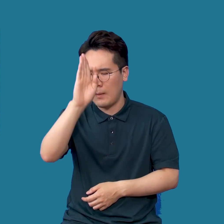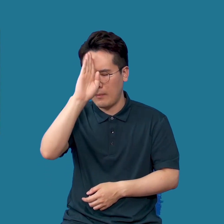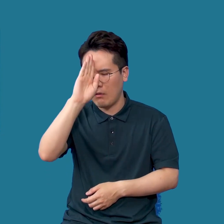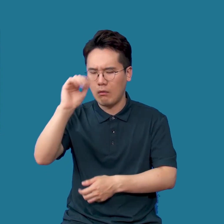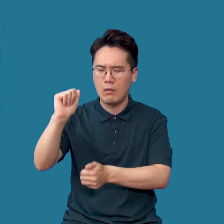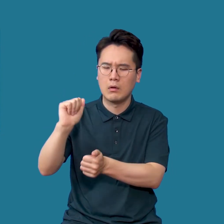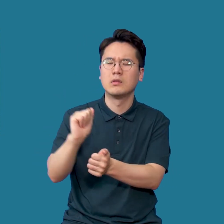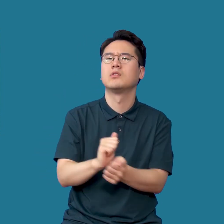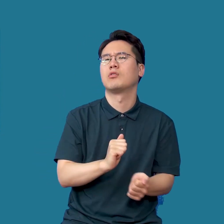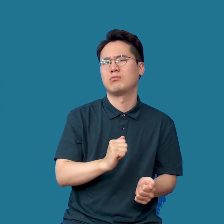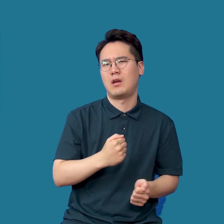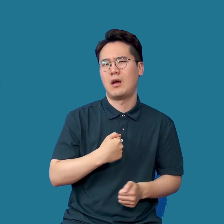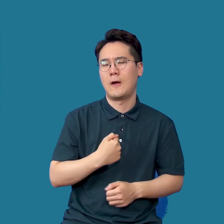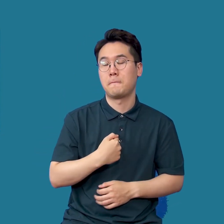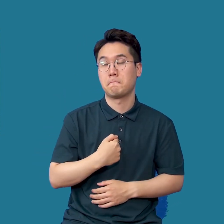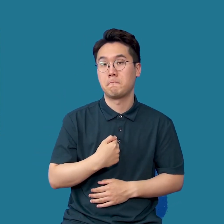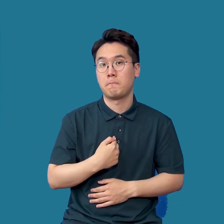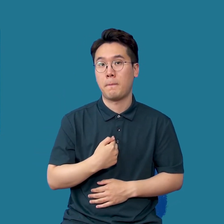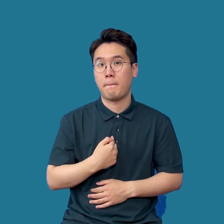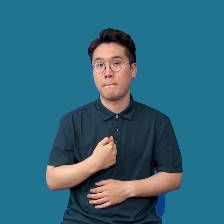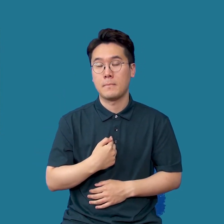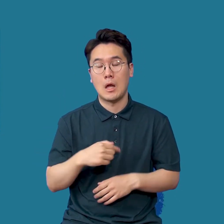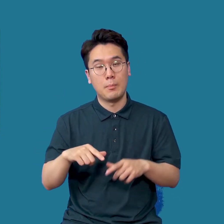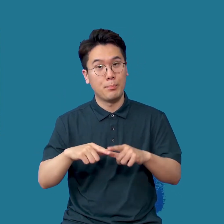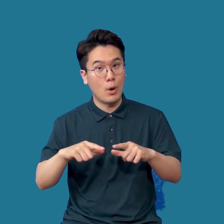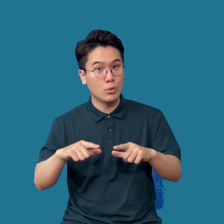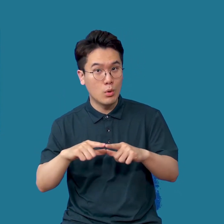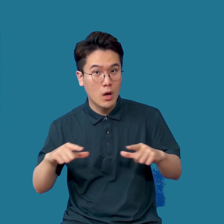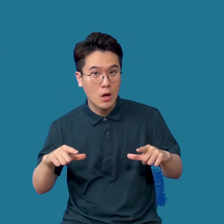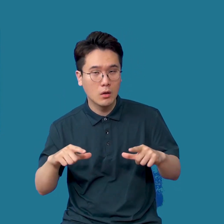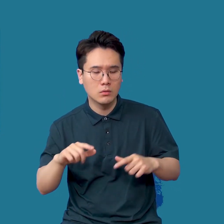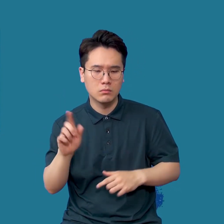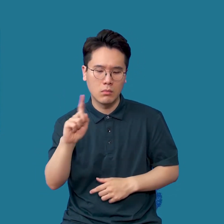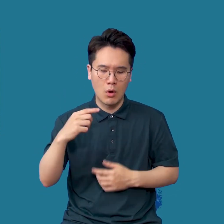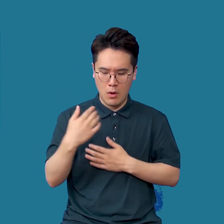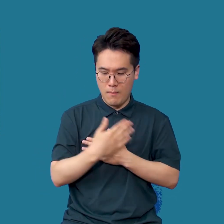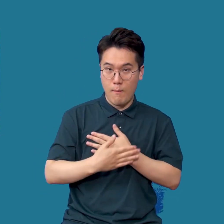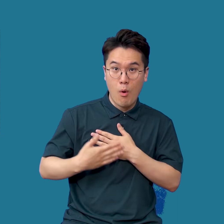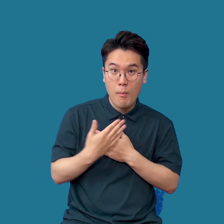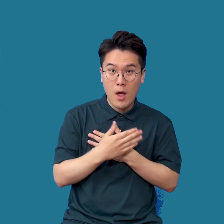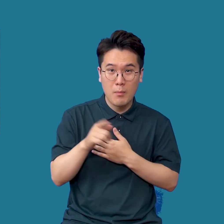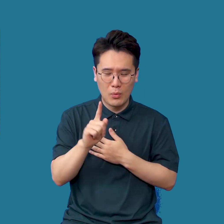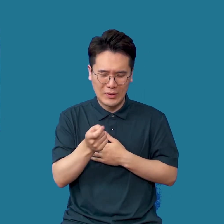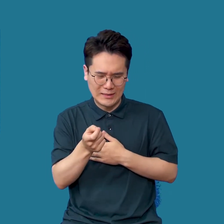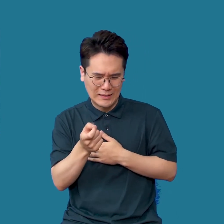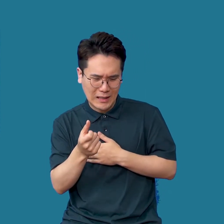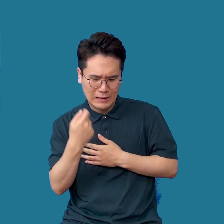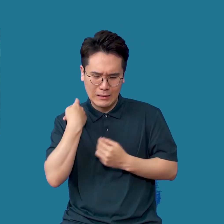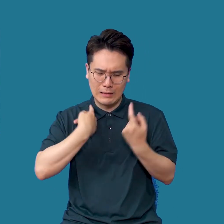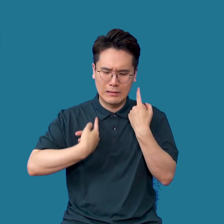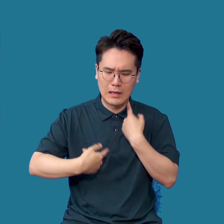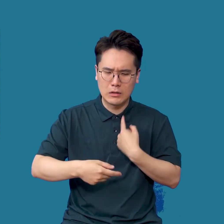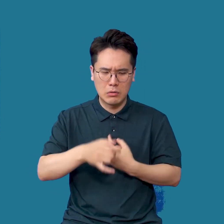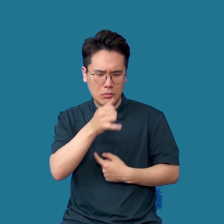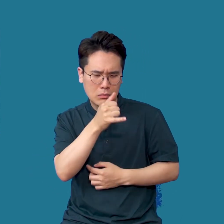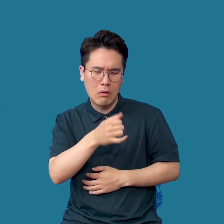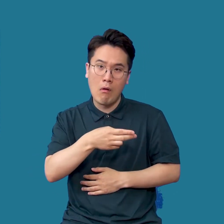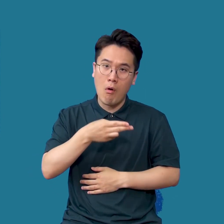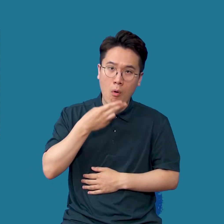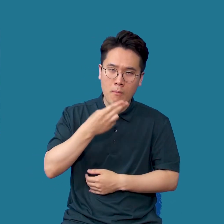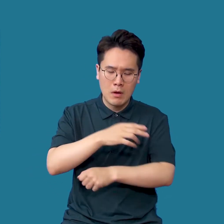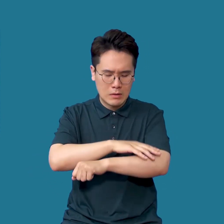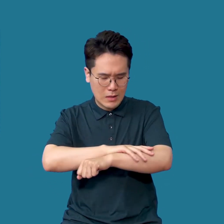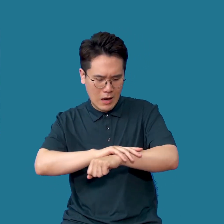평소에도 몸에 이상한 흉터 생긴 것은 없는지, 무슨 감각이 없는 부분은 없는지